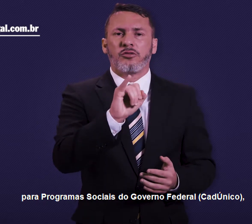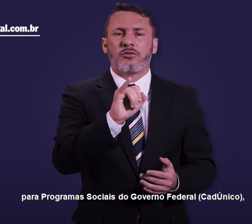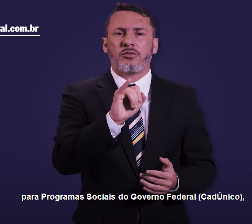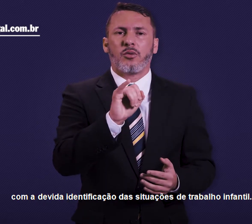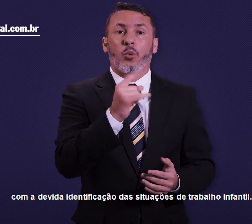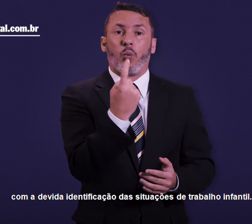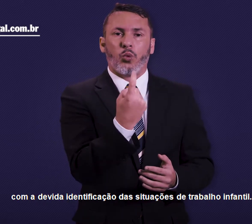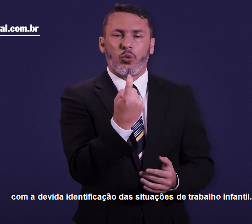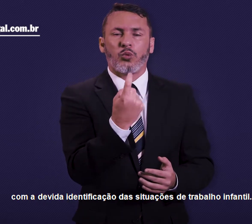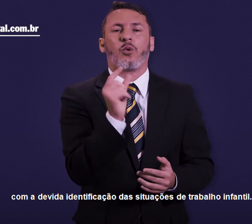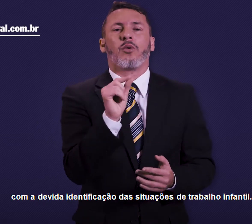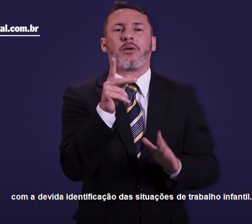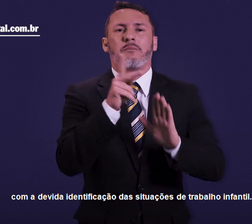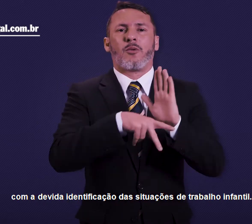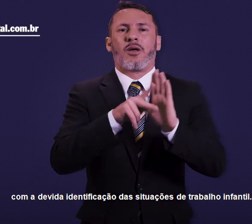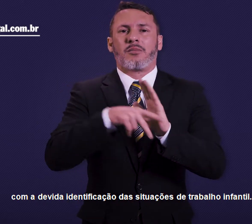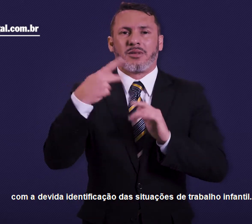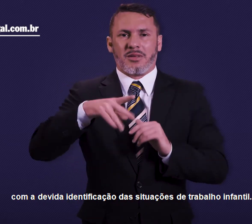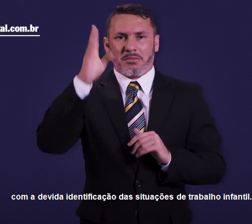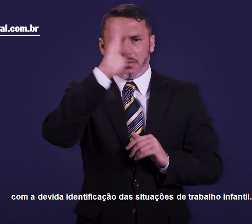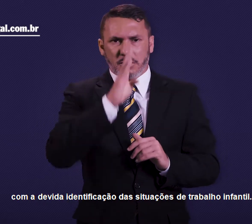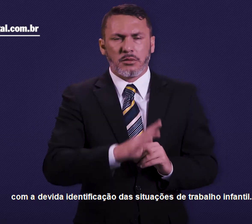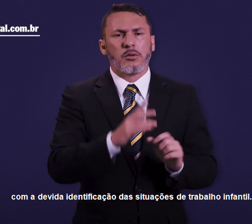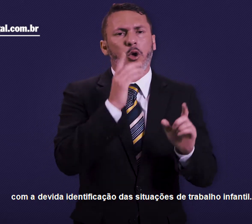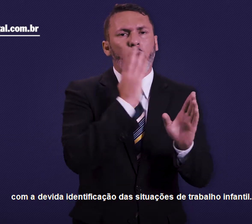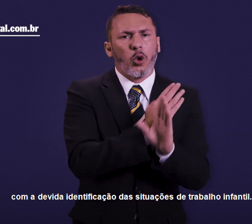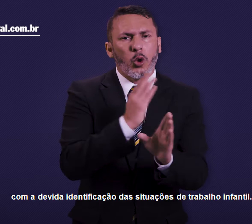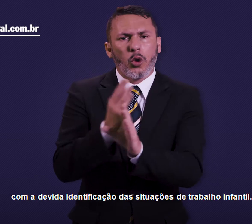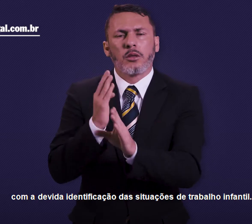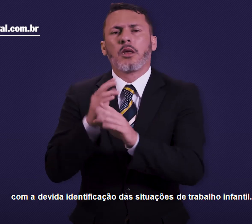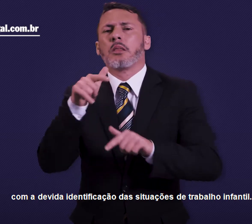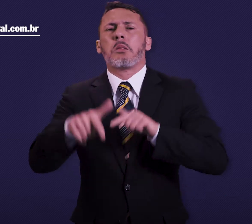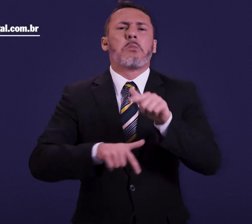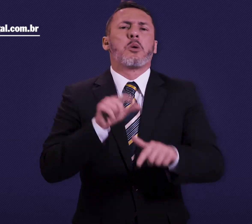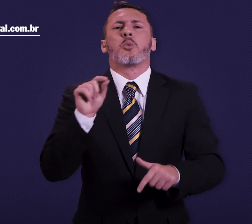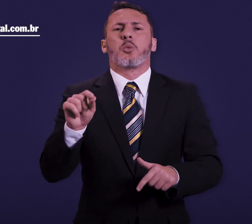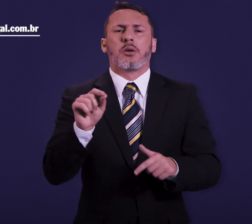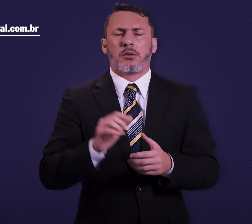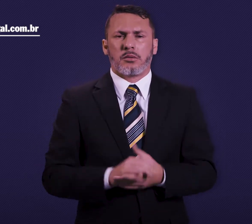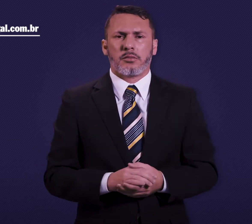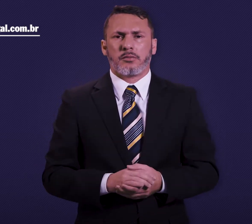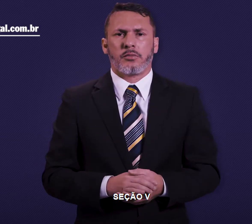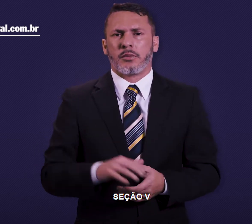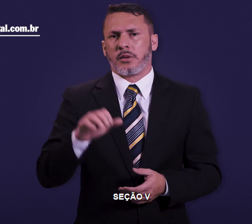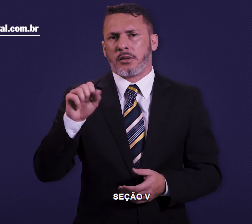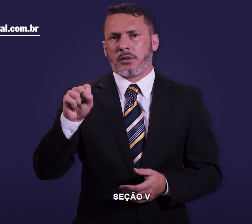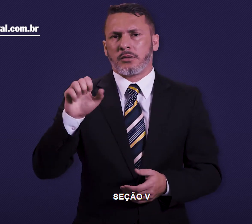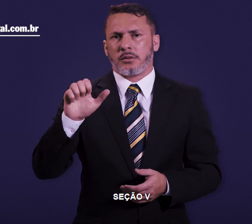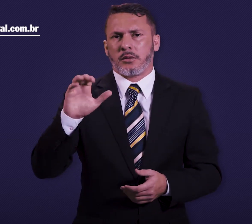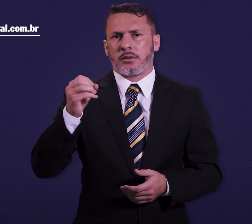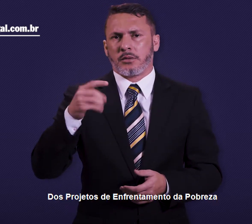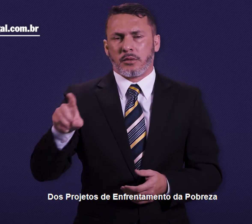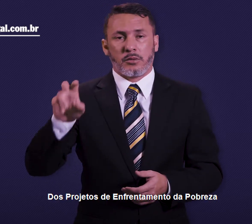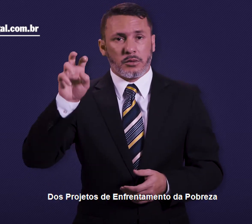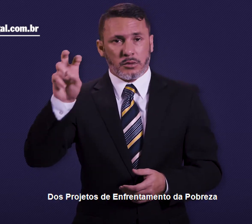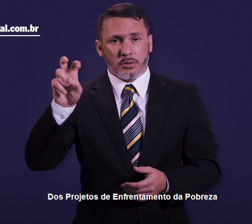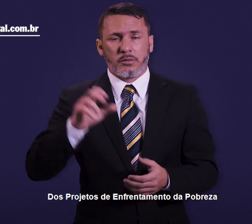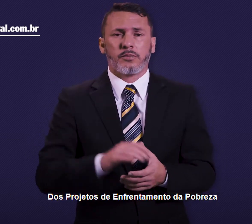CadÚnico, com a devida identificação das situações de trabalho infantil. Seção 5. Dos projetos